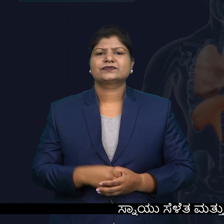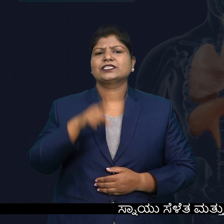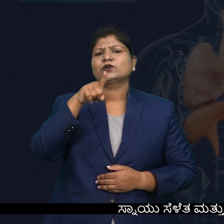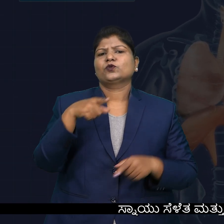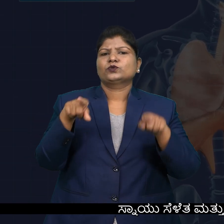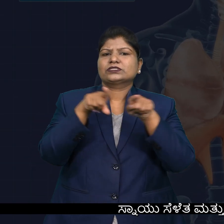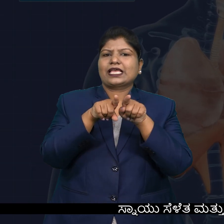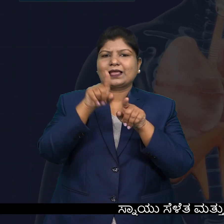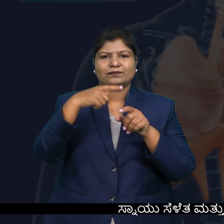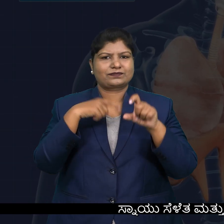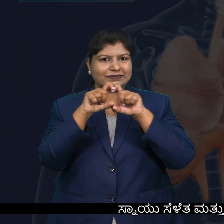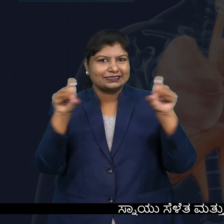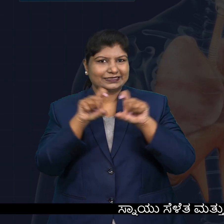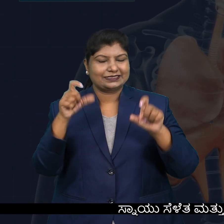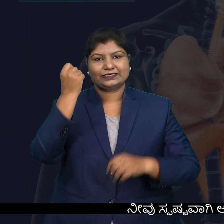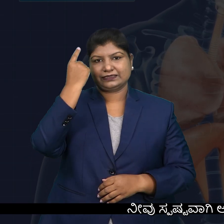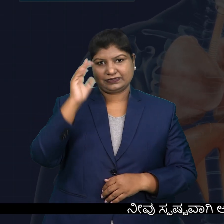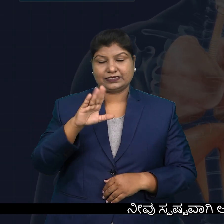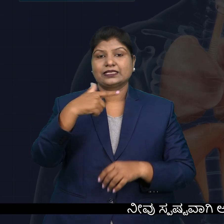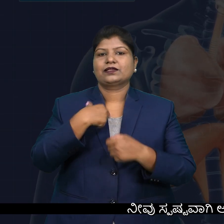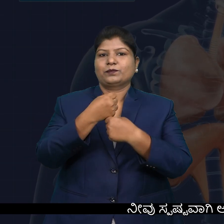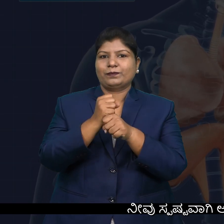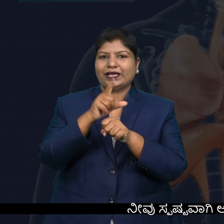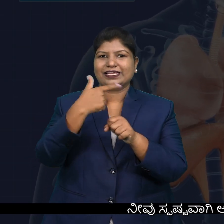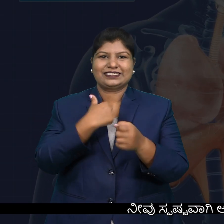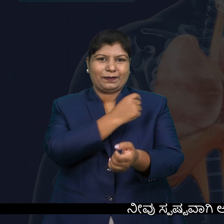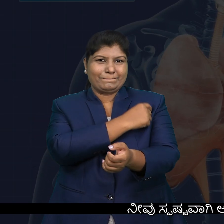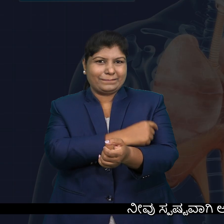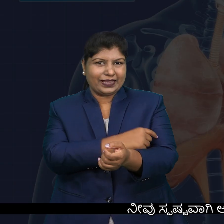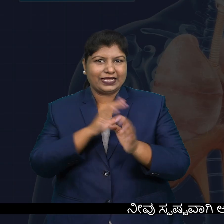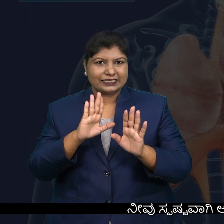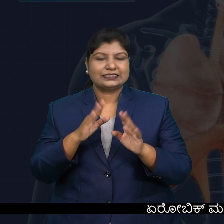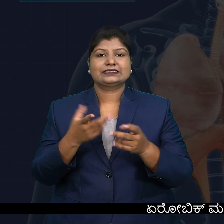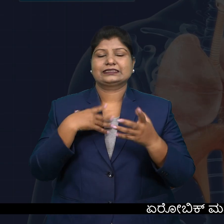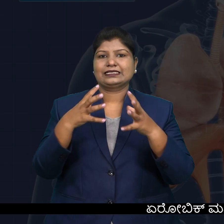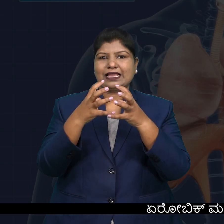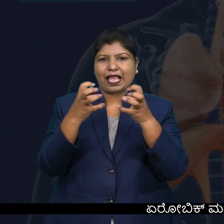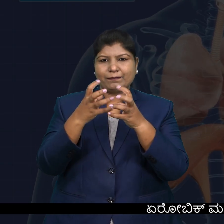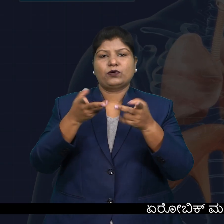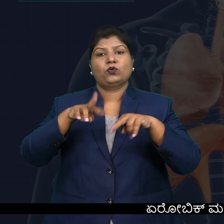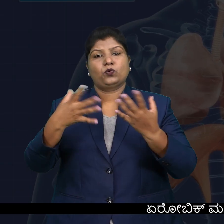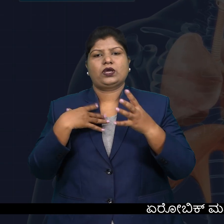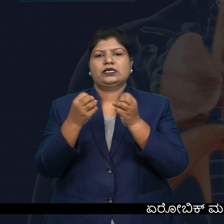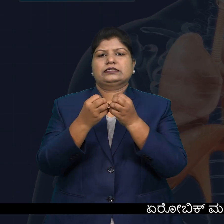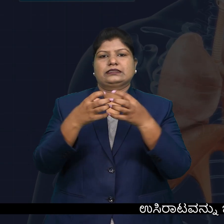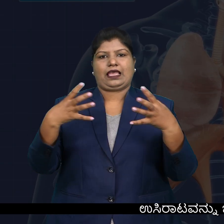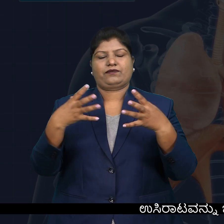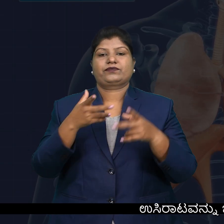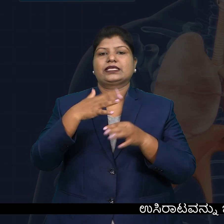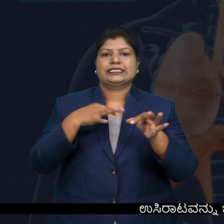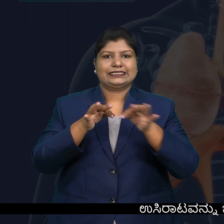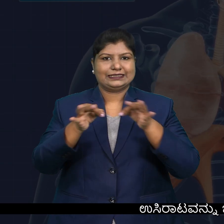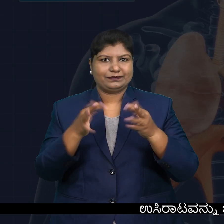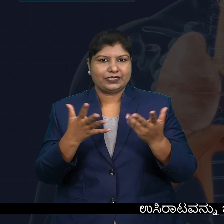ಸ್ನಾಯು ಸೆಳೆತ ಮತ್ತು ಪರಿಹಾರದ ರಚನೆಯನ್ನು ನೀವು ಸ್ಪಷ್ಟವಾಗಿ ಅರ್ಥ ಮಾಡಿಕೊಂಡಿದ್ದೀರಿ. ಏರೋಬಿಕ್ ಮತ್ತು ಆಮ್ಲಜನಕರಹಿತ